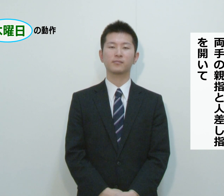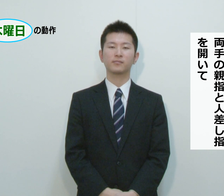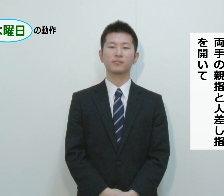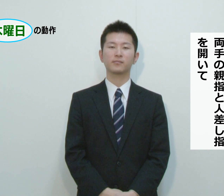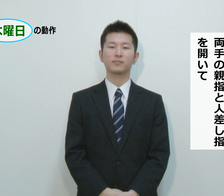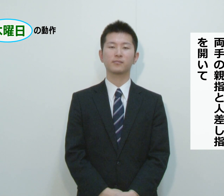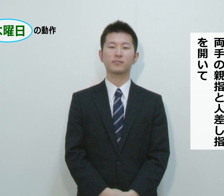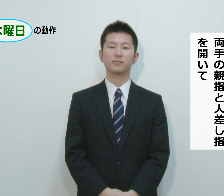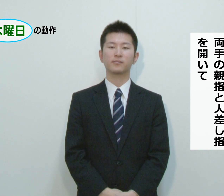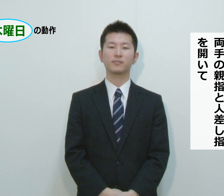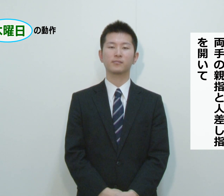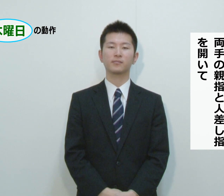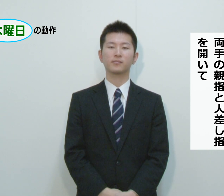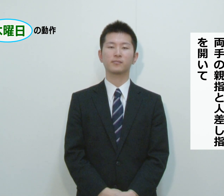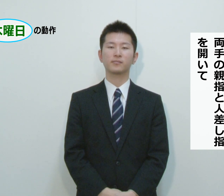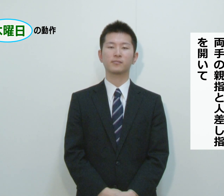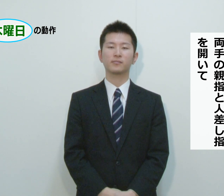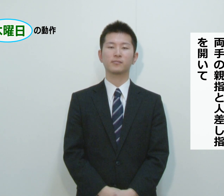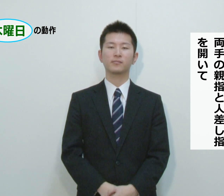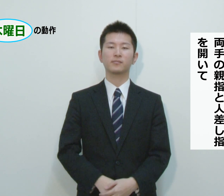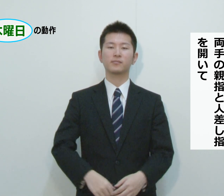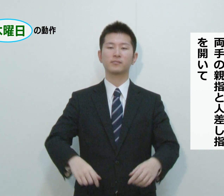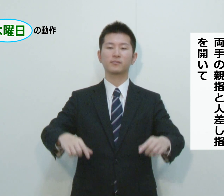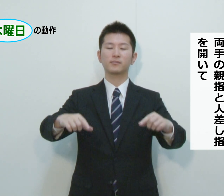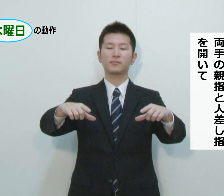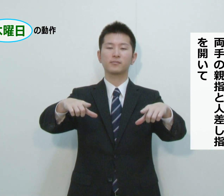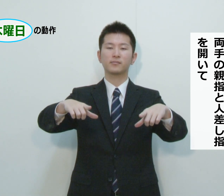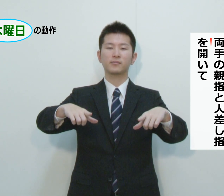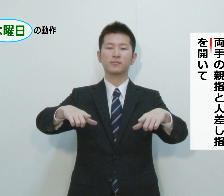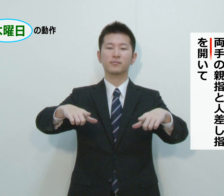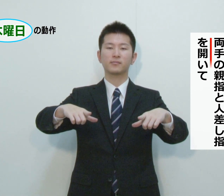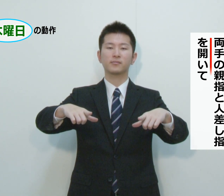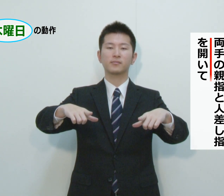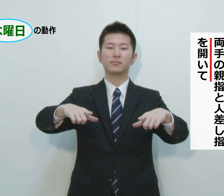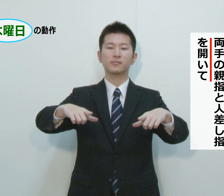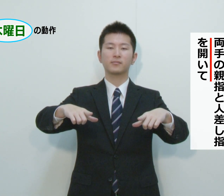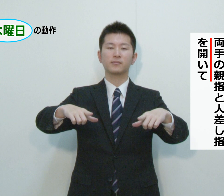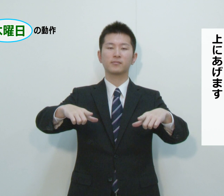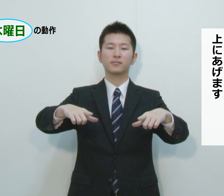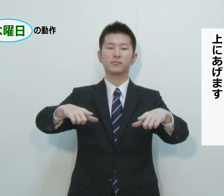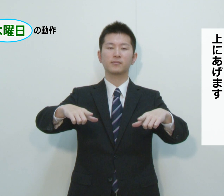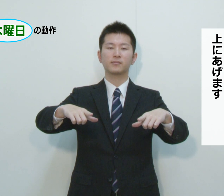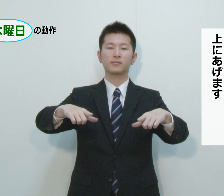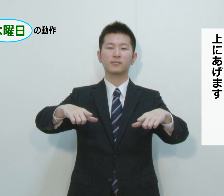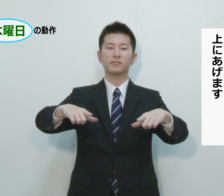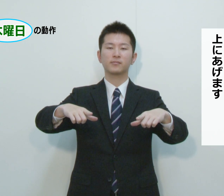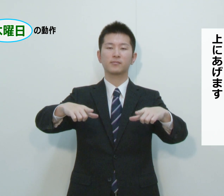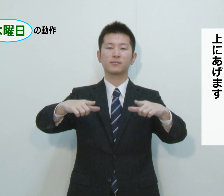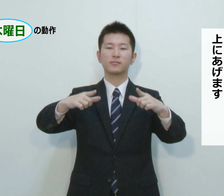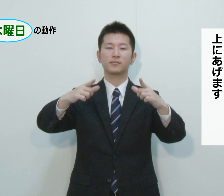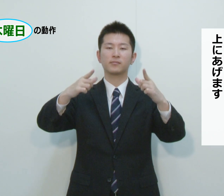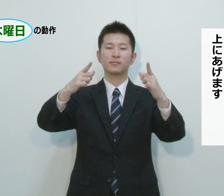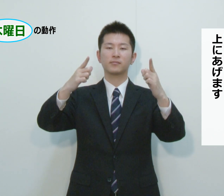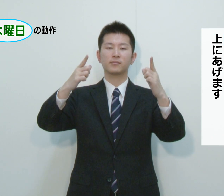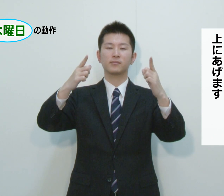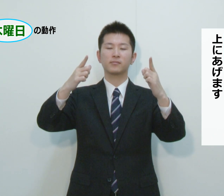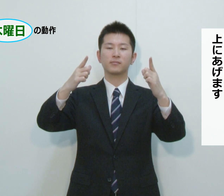木曜日は両手の親指と人差し指を開いて手首を返しながら上に上げます